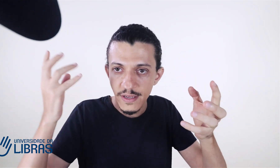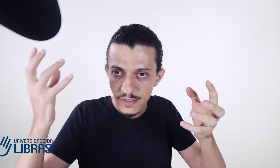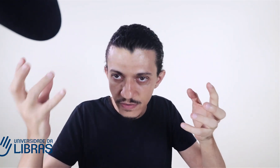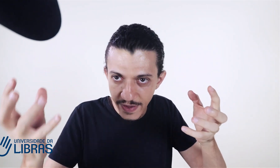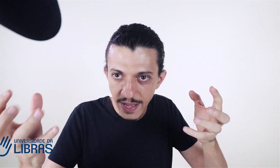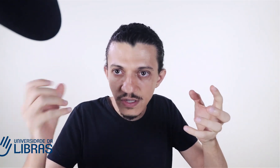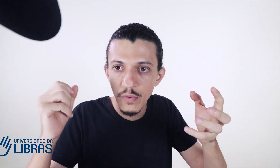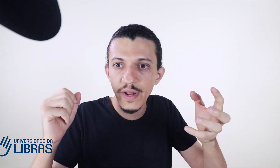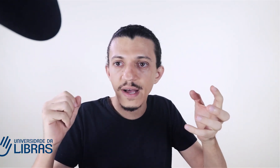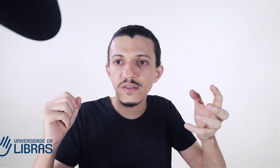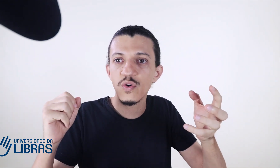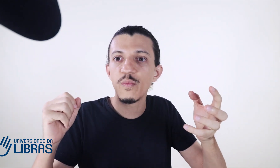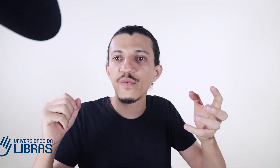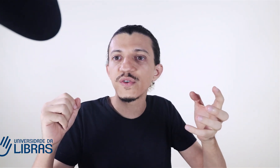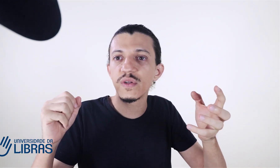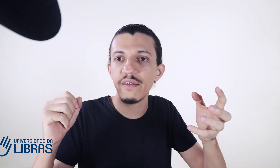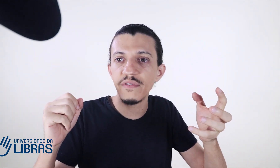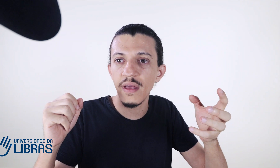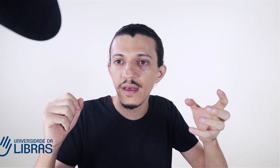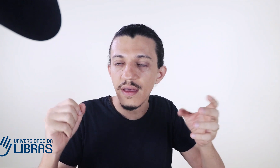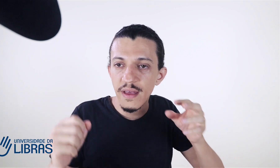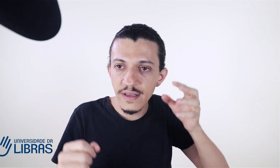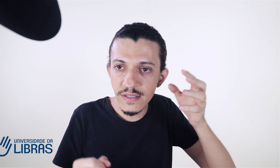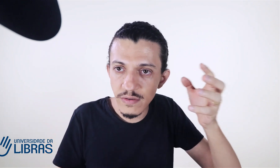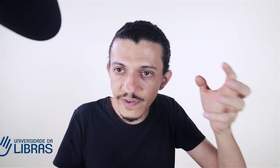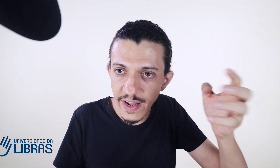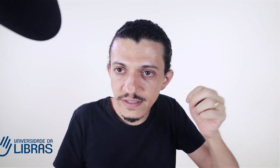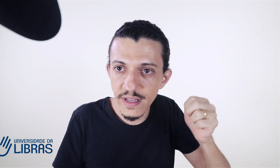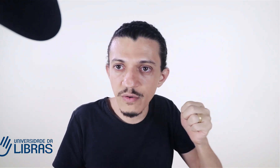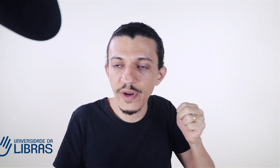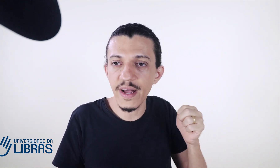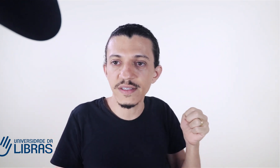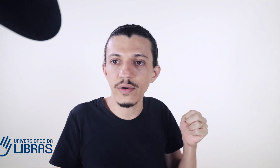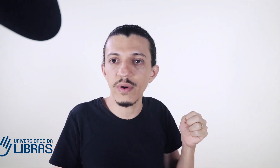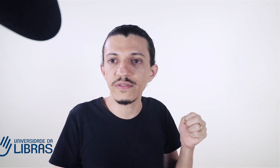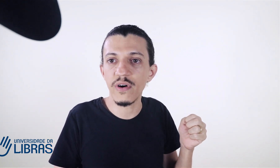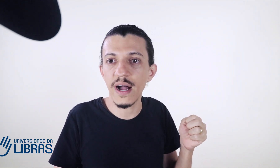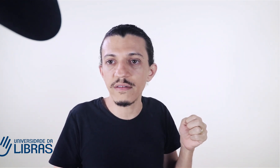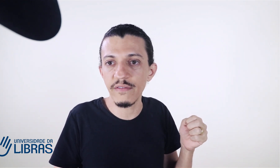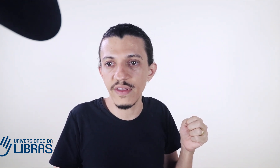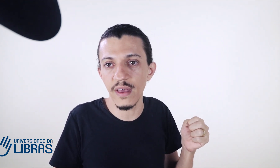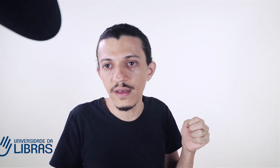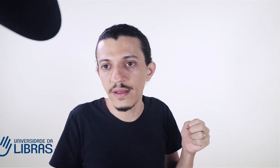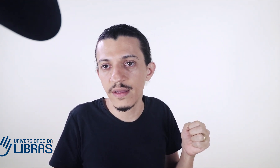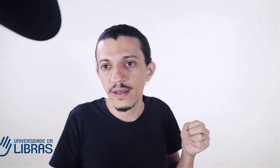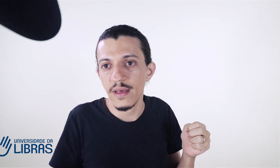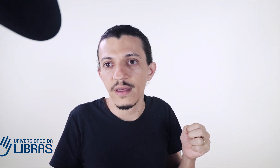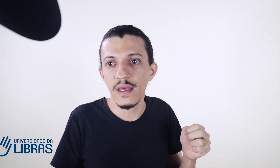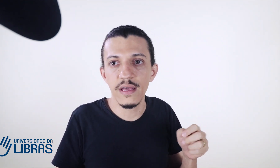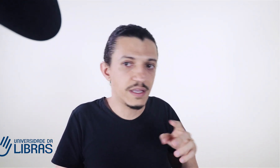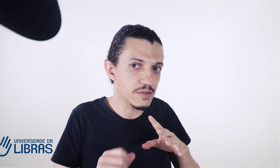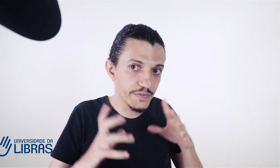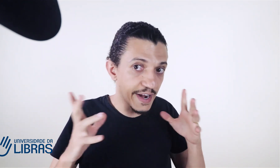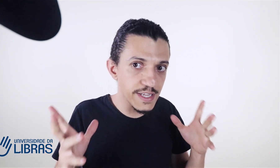são diferentes da comunicação que um professor deve ter, que são diferentes da comunicação que um advogado deve ter, e que são diferentes do que